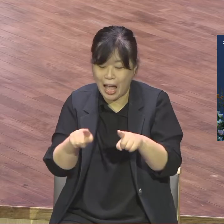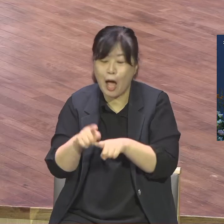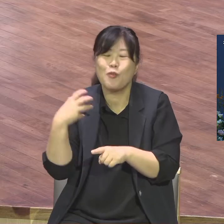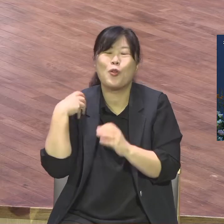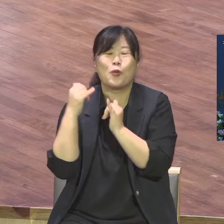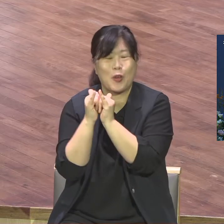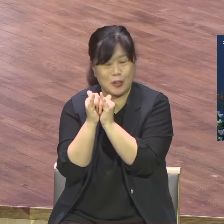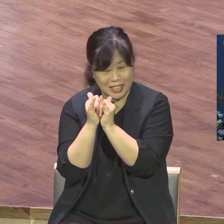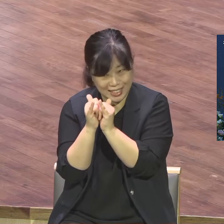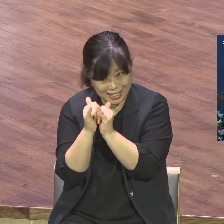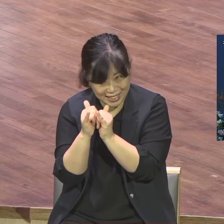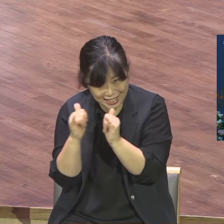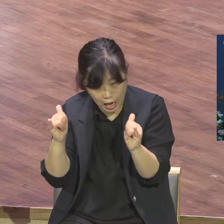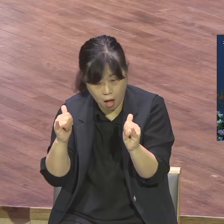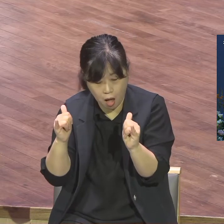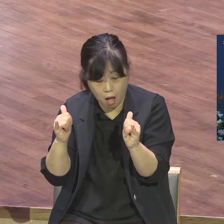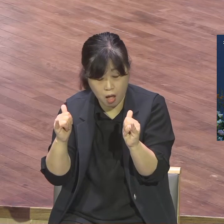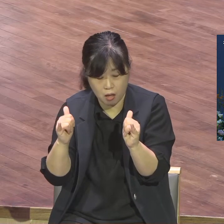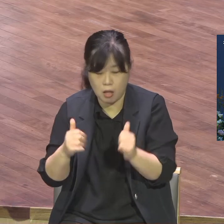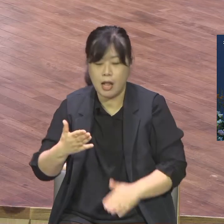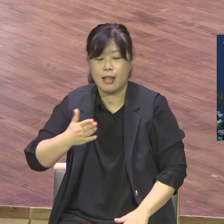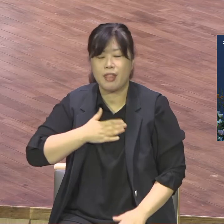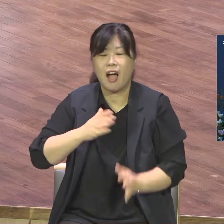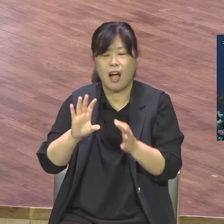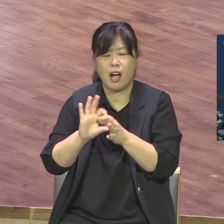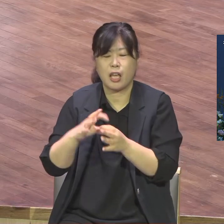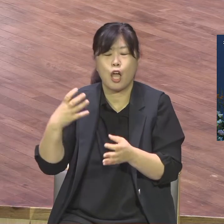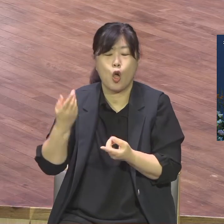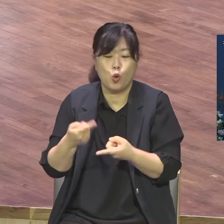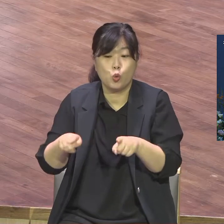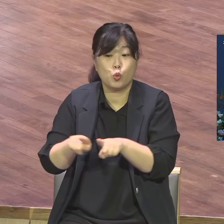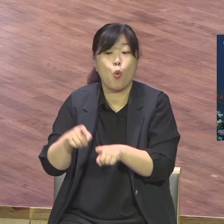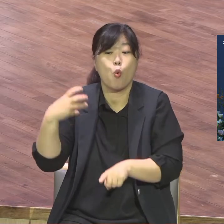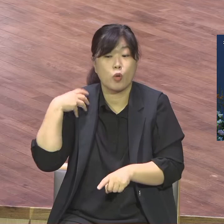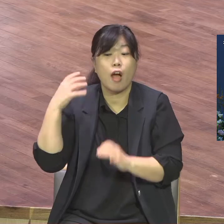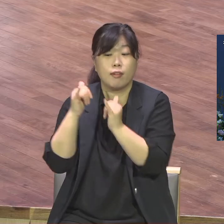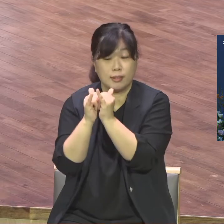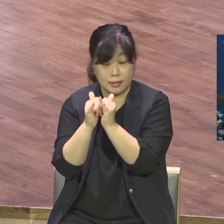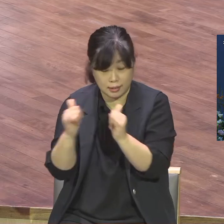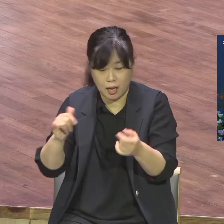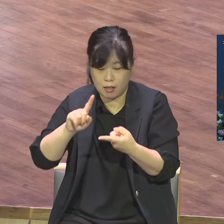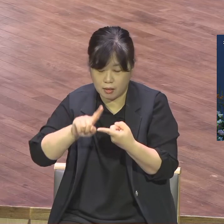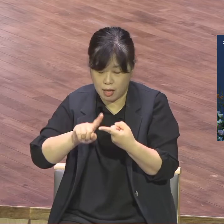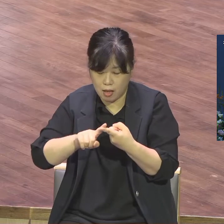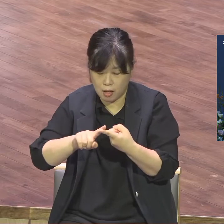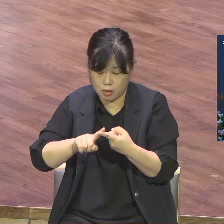나의 동역자 그랬어요. 나의 동역자 이 표현을 반복합니다.